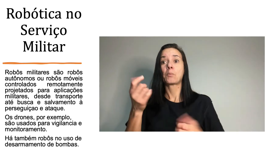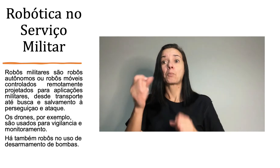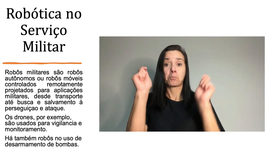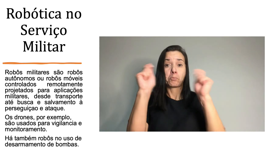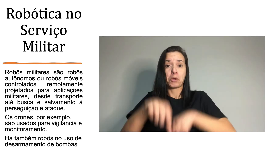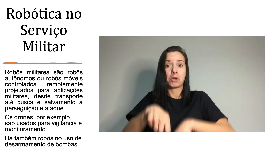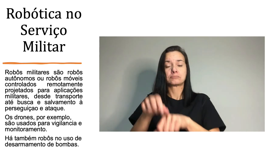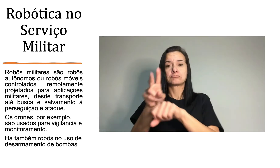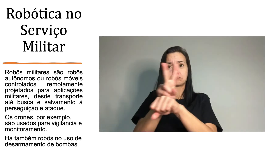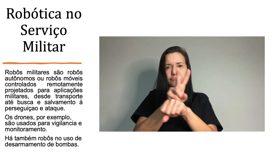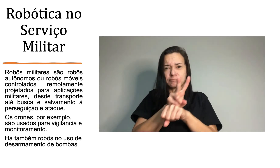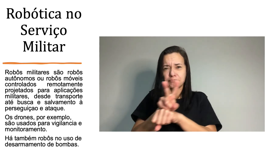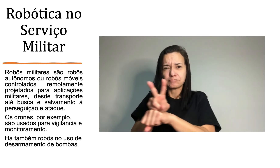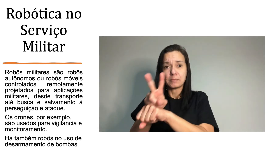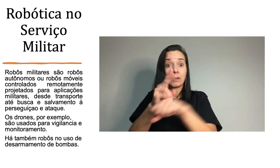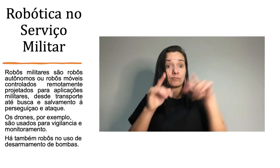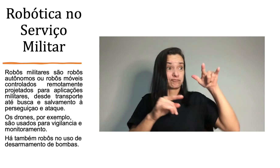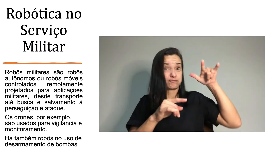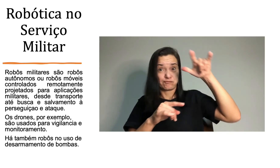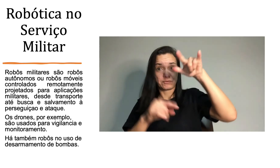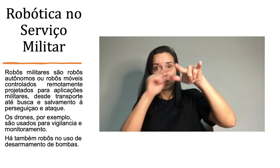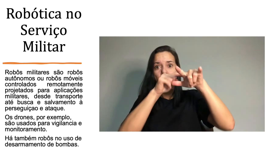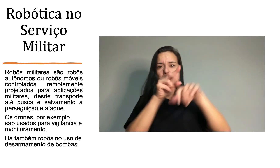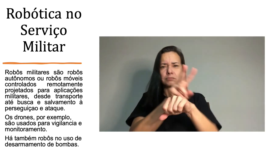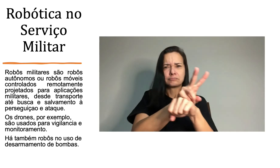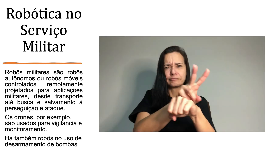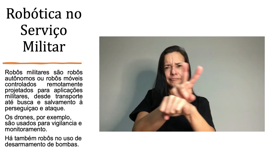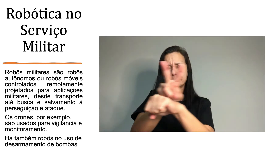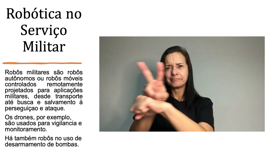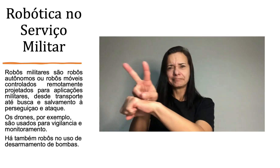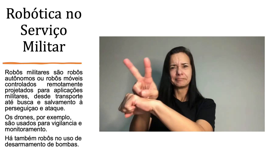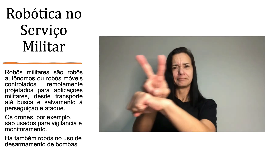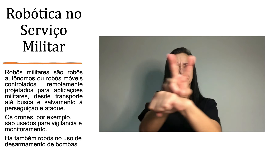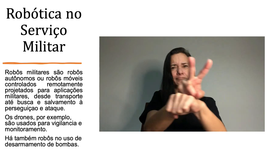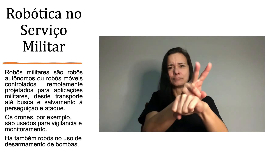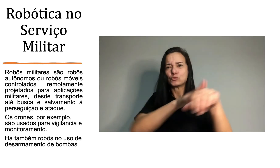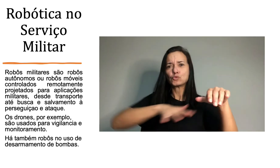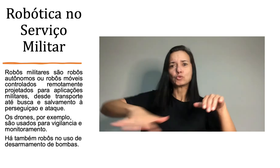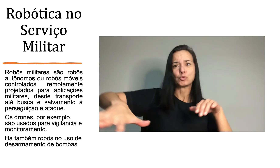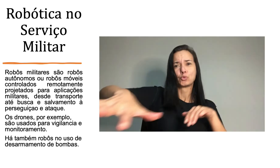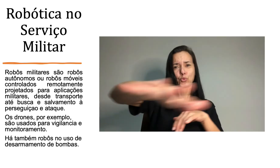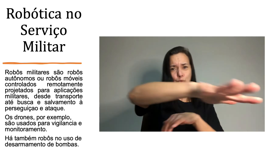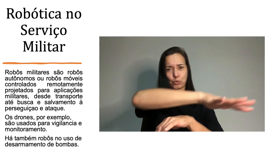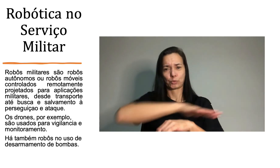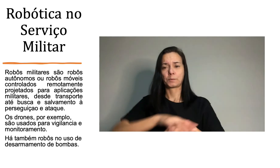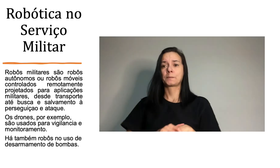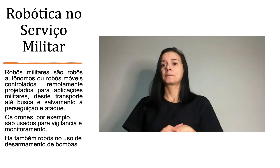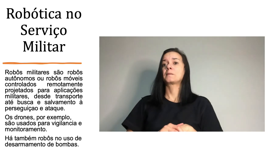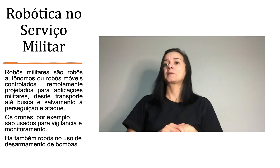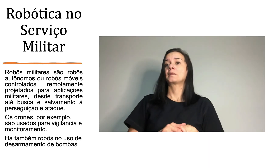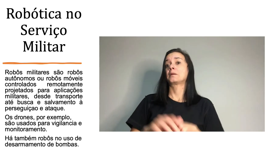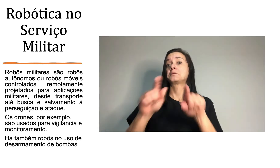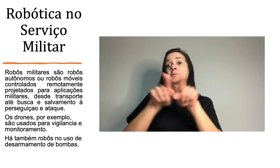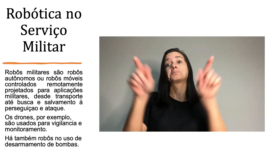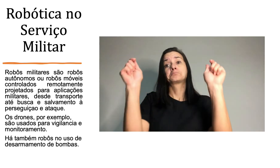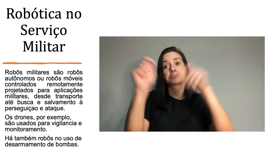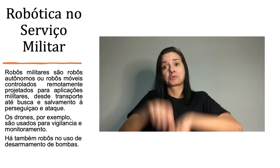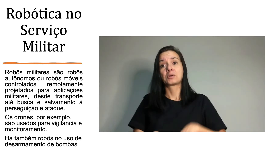são utilizados para vigilância e monitoramento de um local.